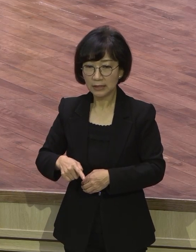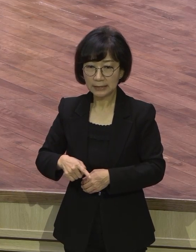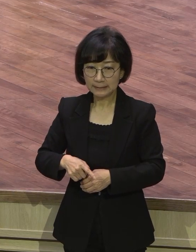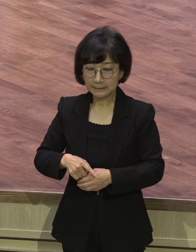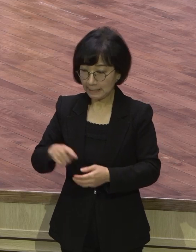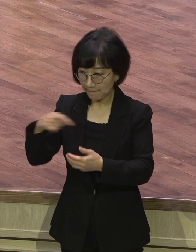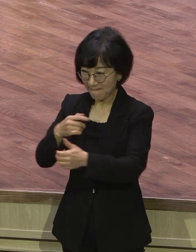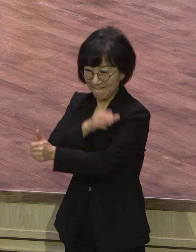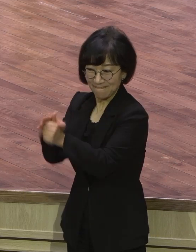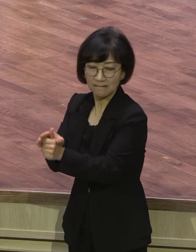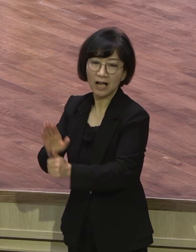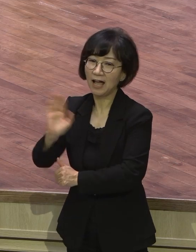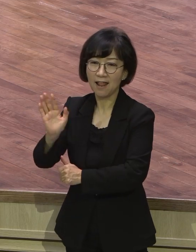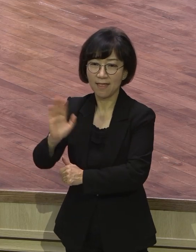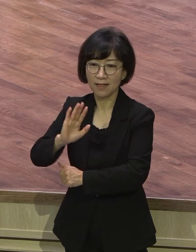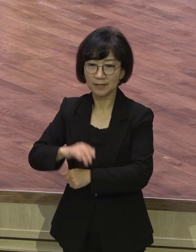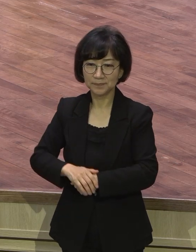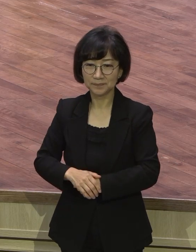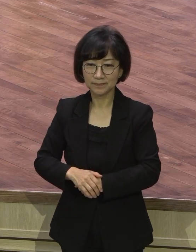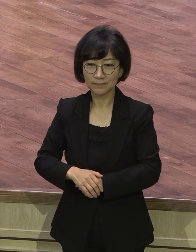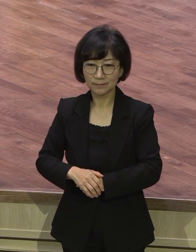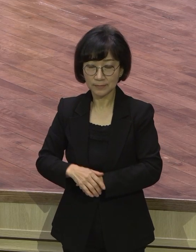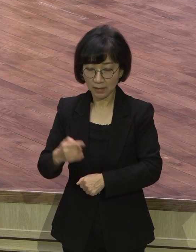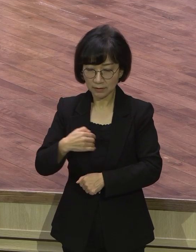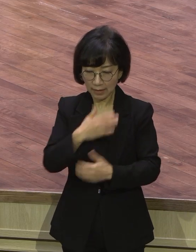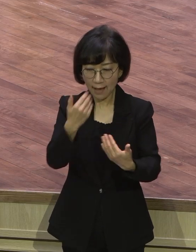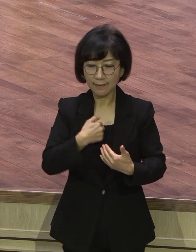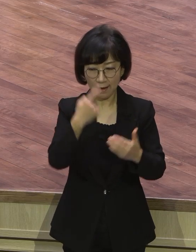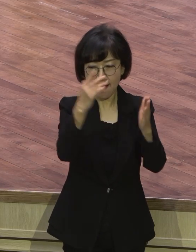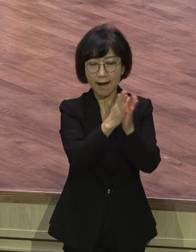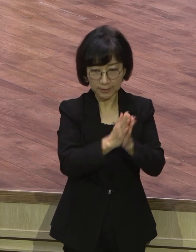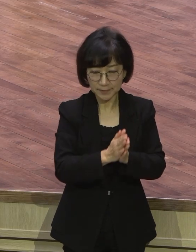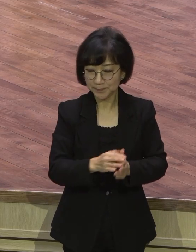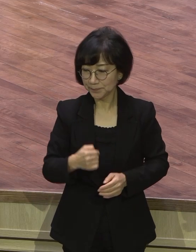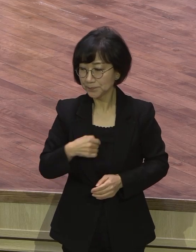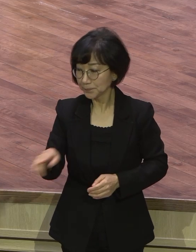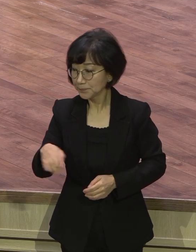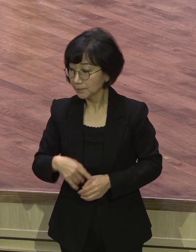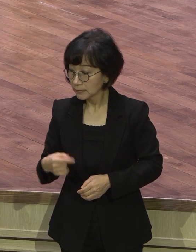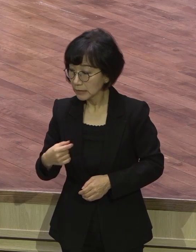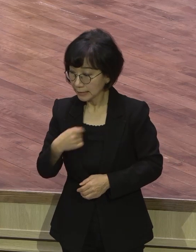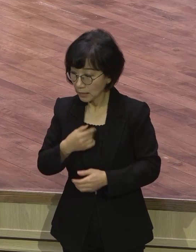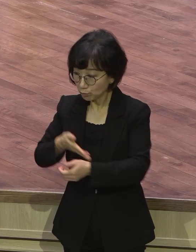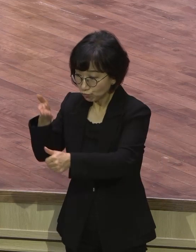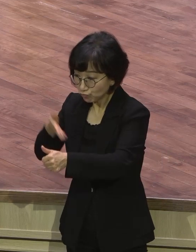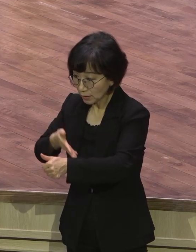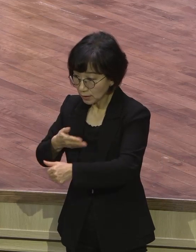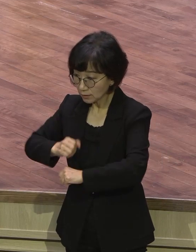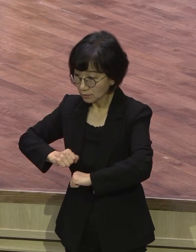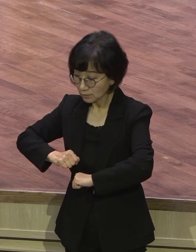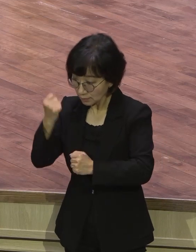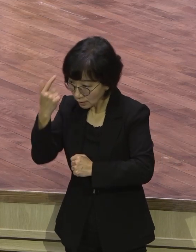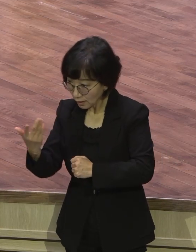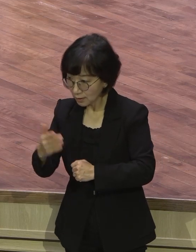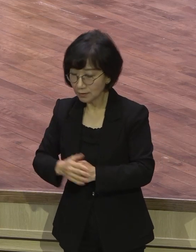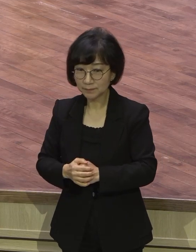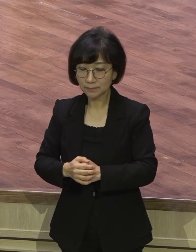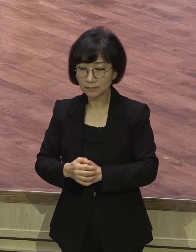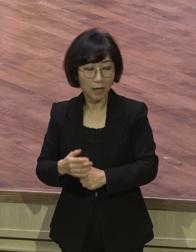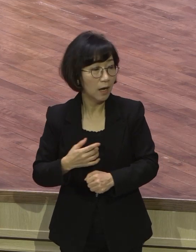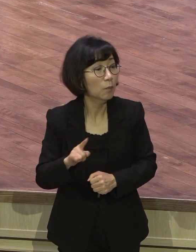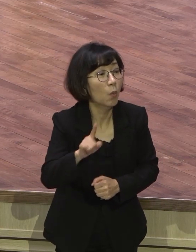내 하나 부탁 더 듣겠냐 그러니까 이거 무슨 말씀 듣겠습니까 이번 주일날 나와